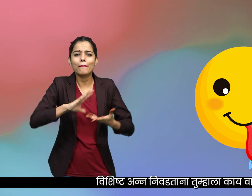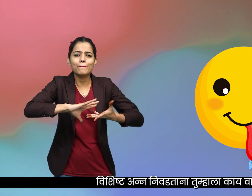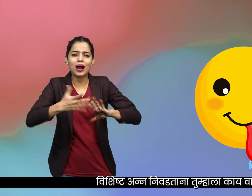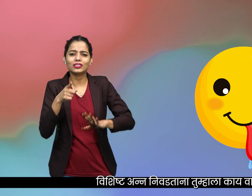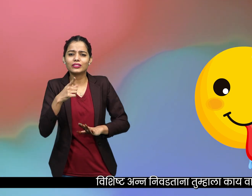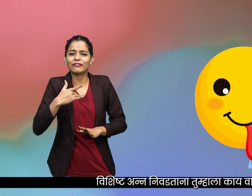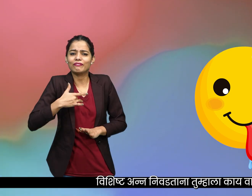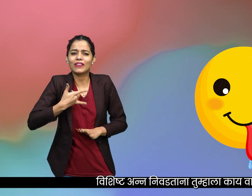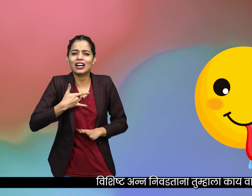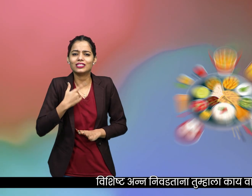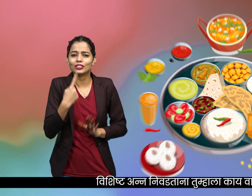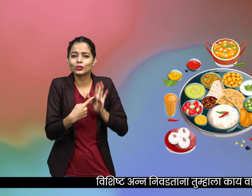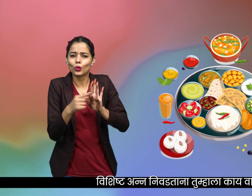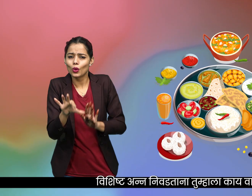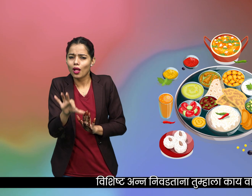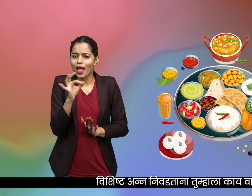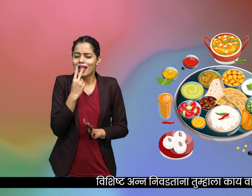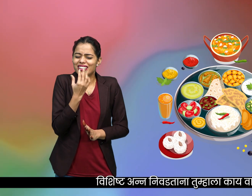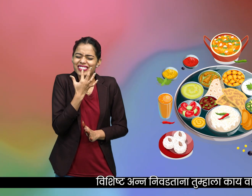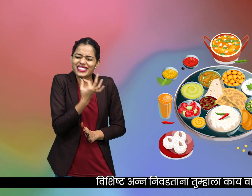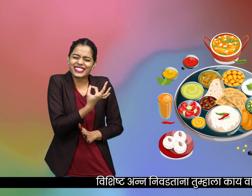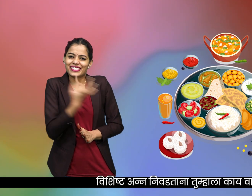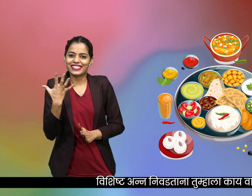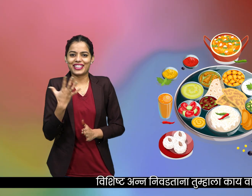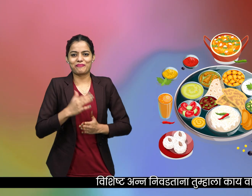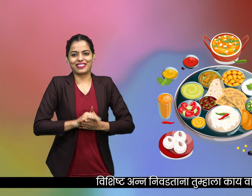विशिष्ट अन्न निवडताना तुम्हाला काय वाटते?